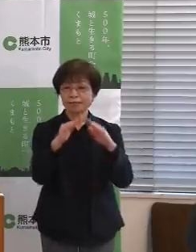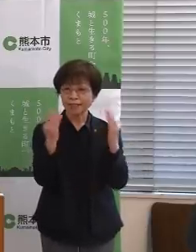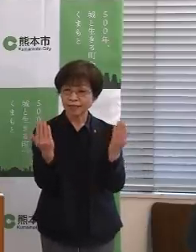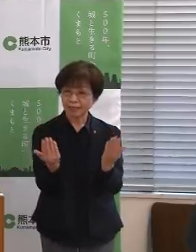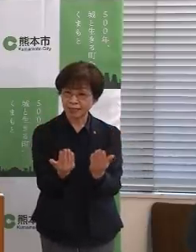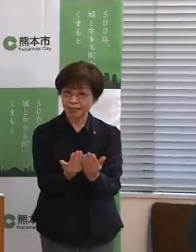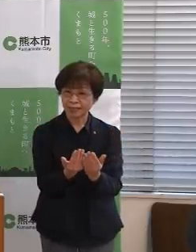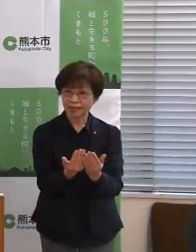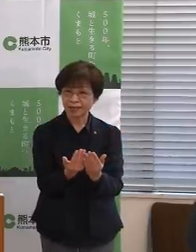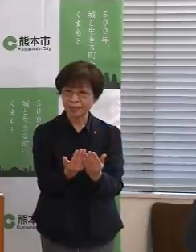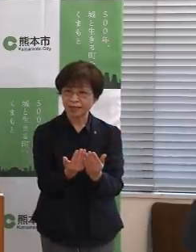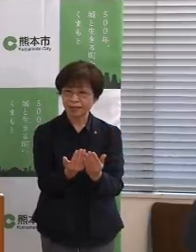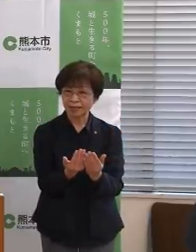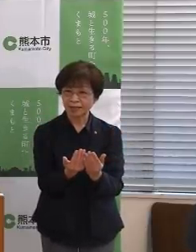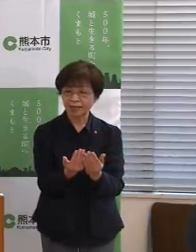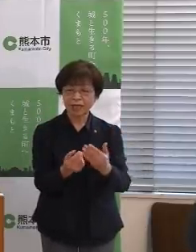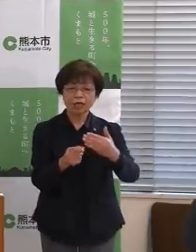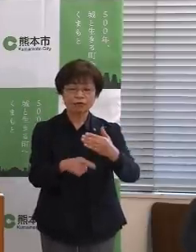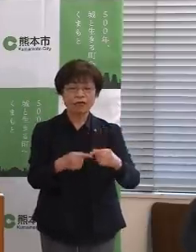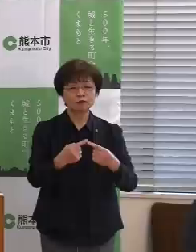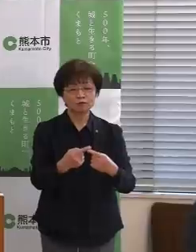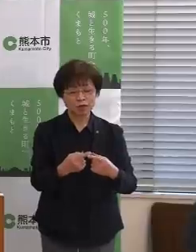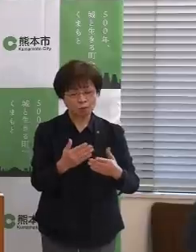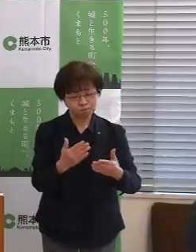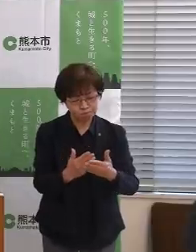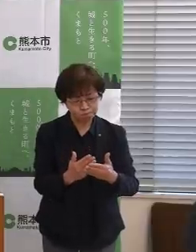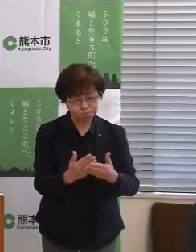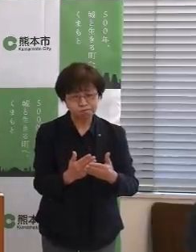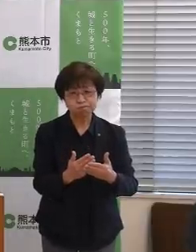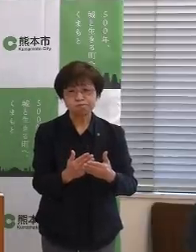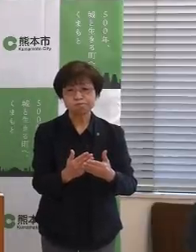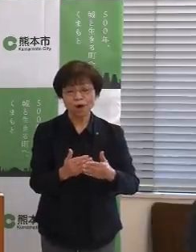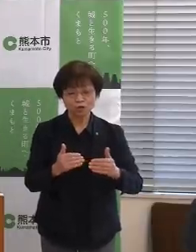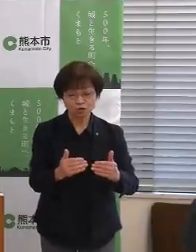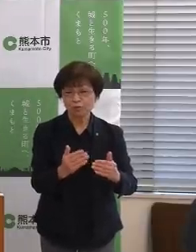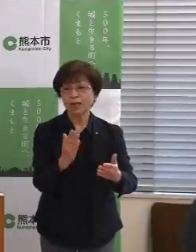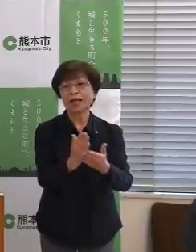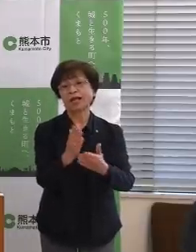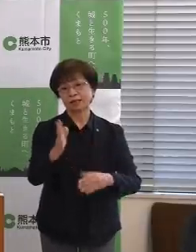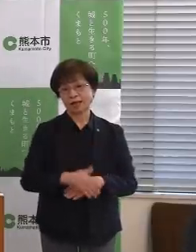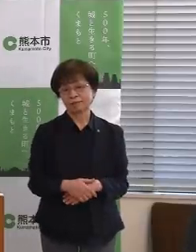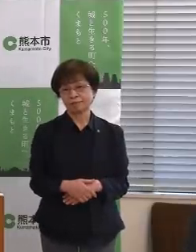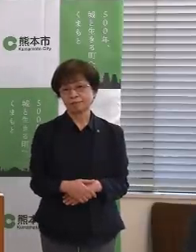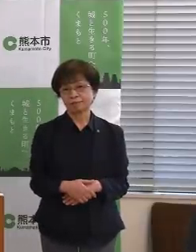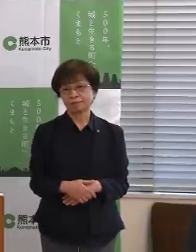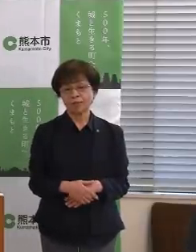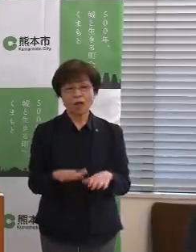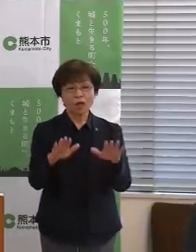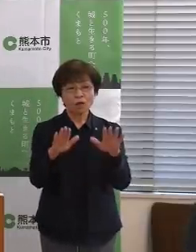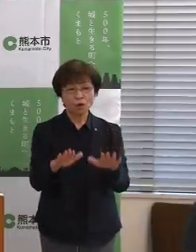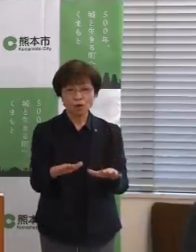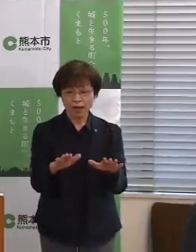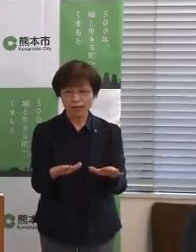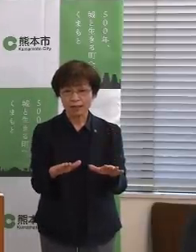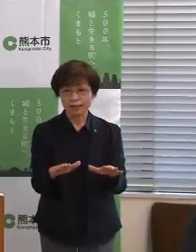かなか進まなかったんではないかなというふうに私自身は受け止めているんですけれども、 今回の